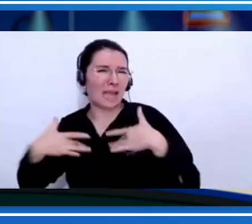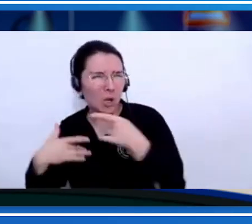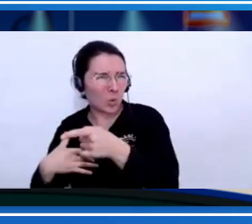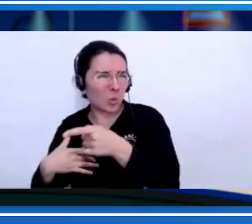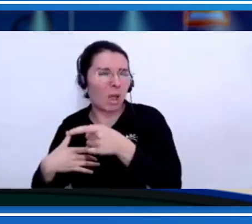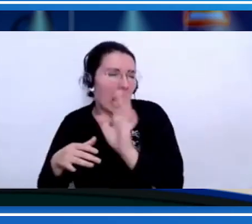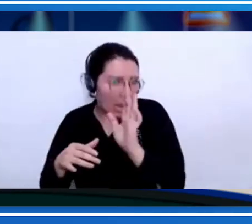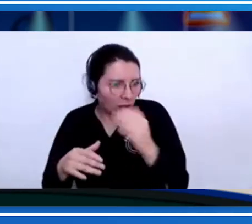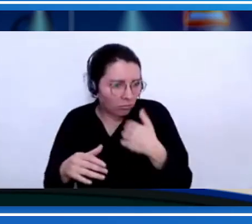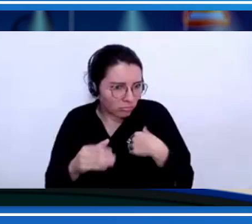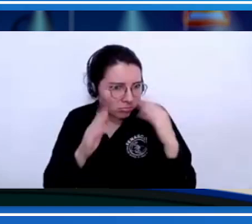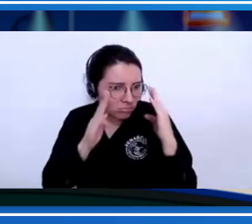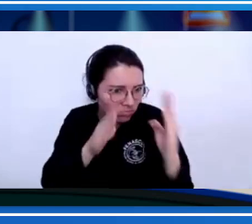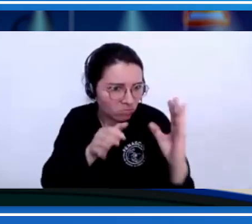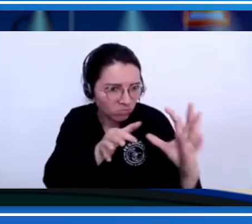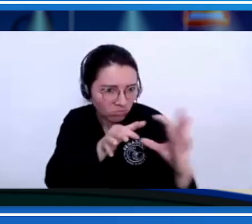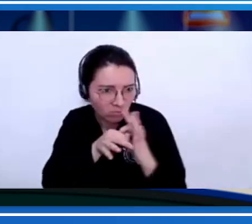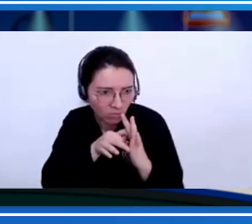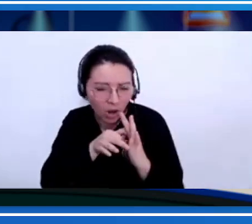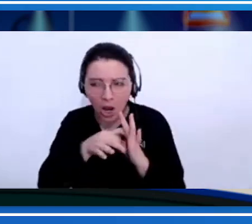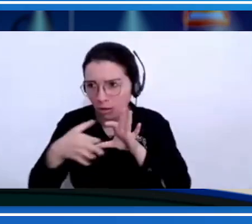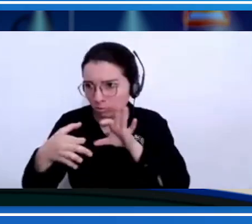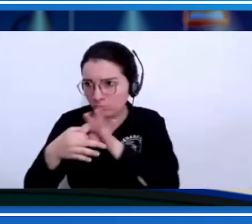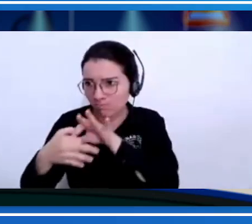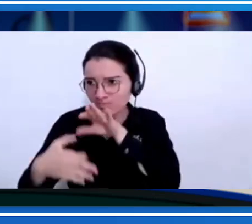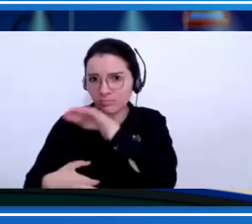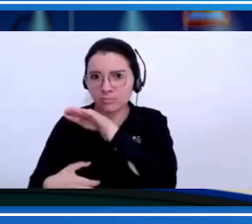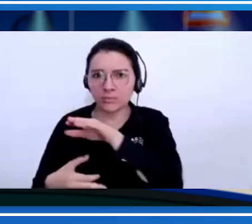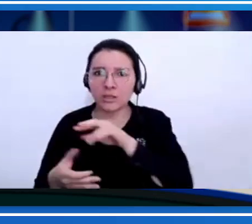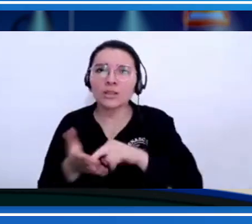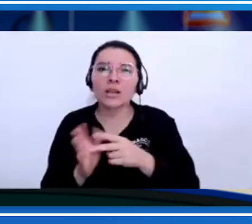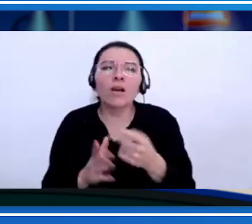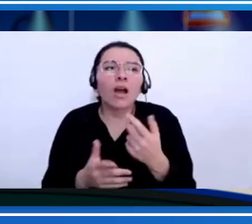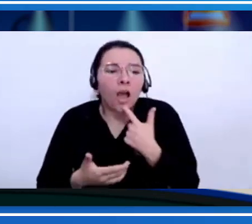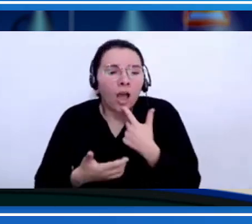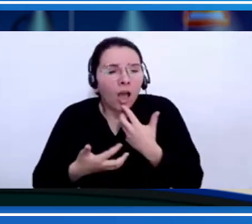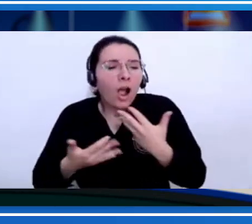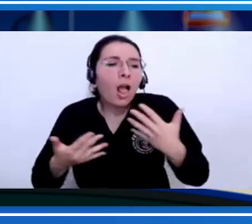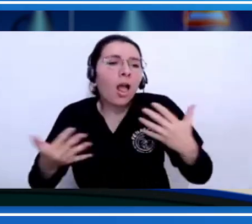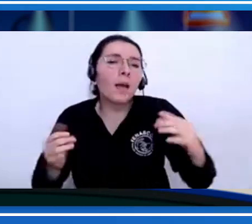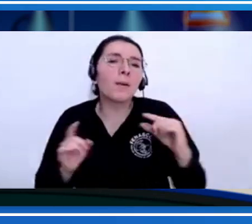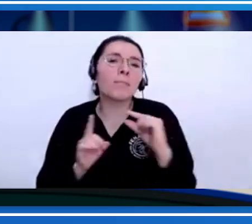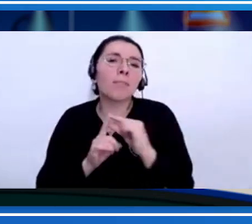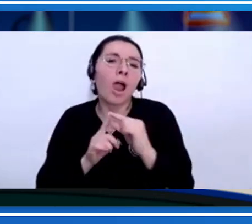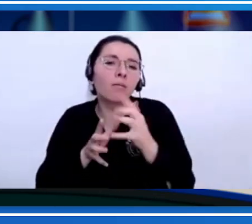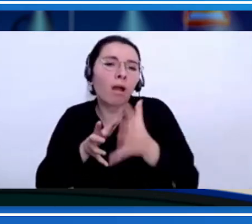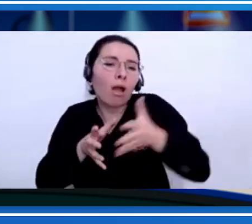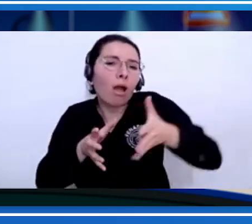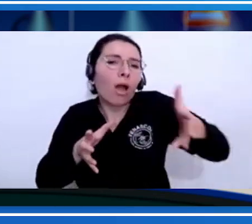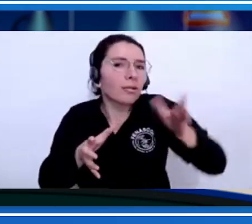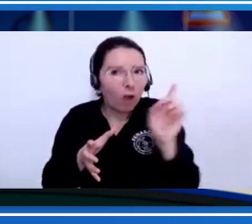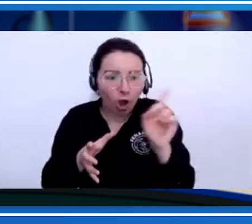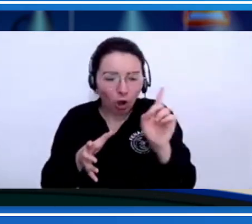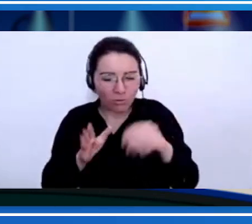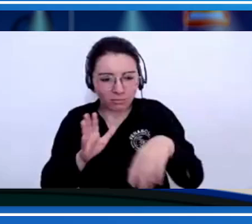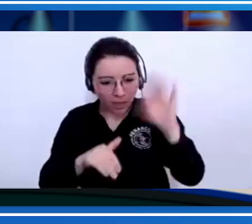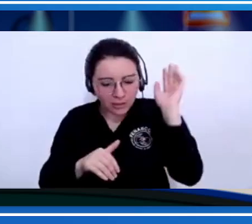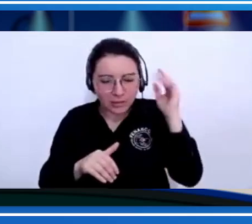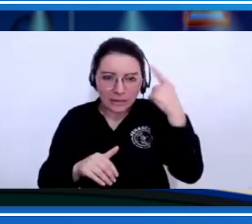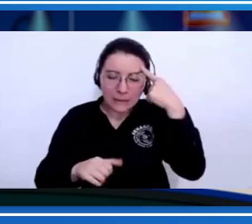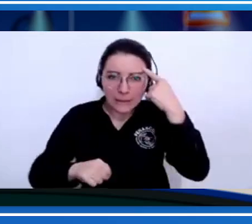y esto que digo realmente no es que no se queden palabras, sino que estamos en la búsqueda